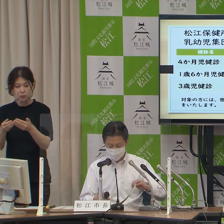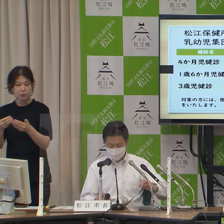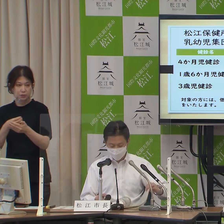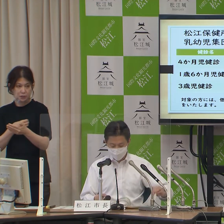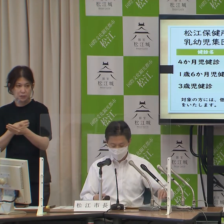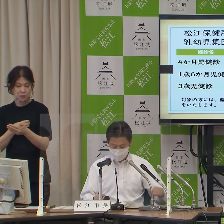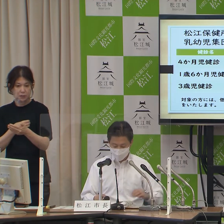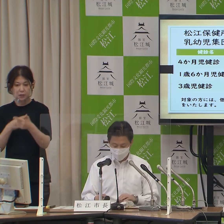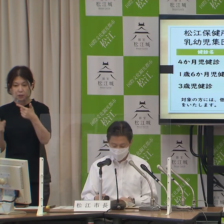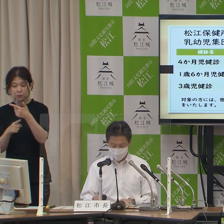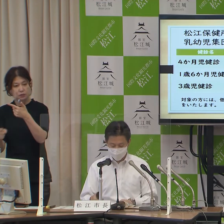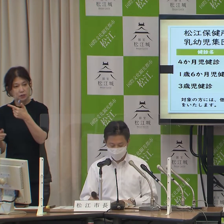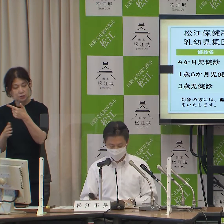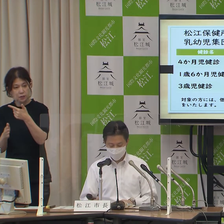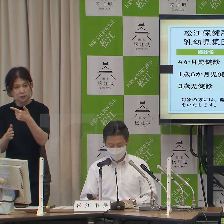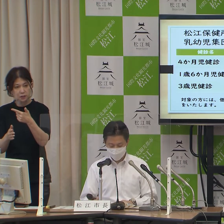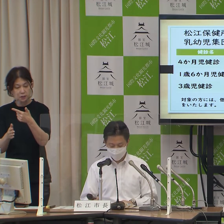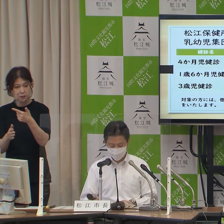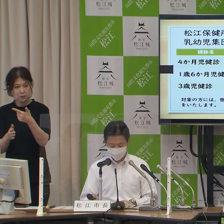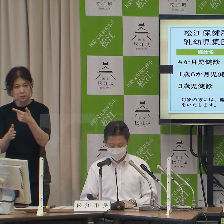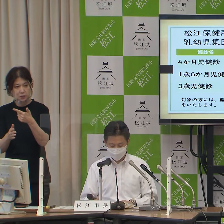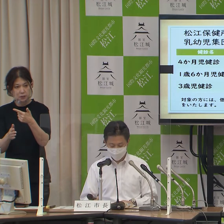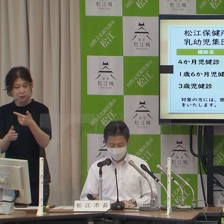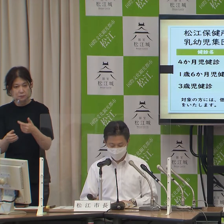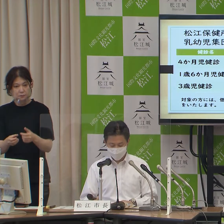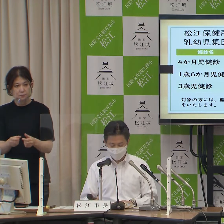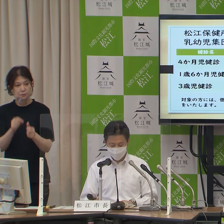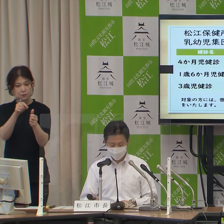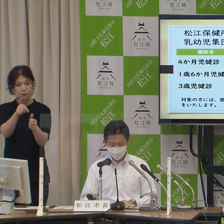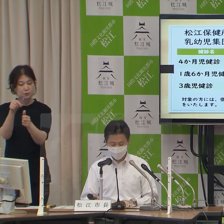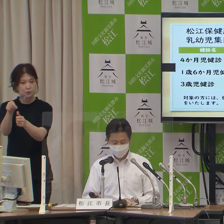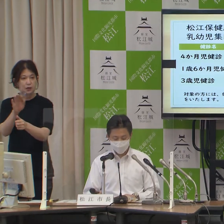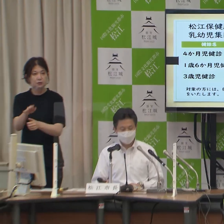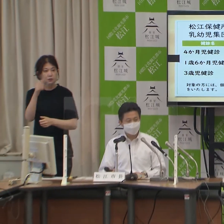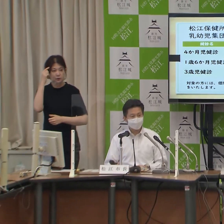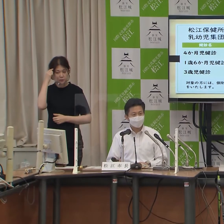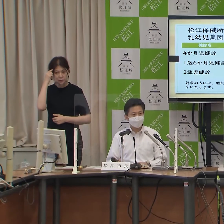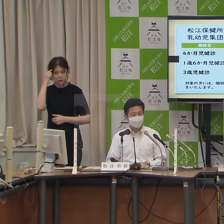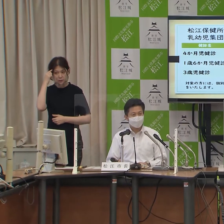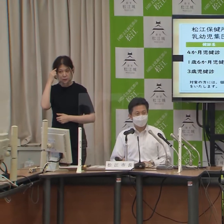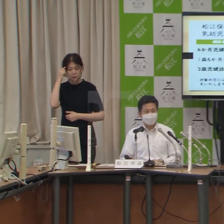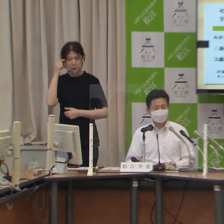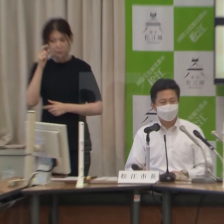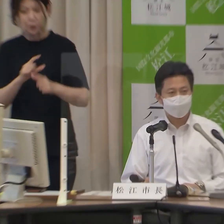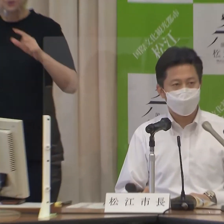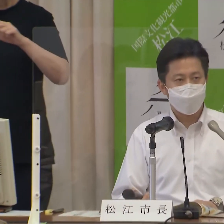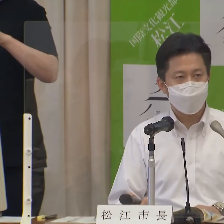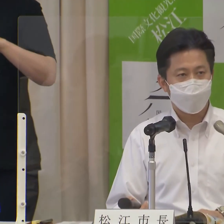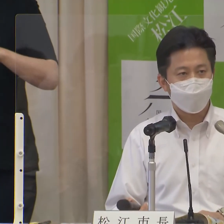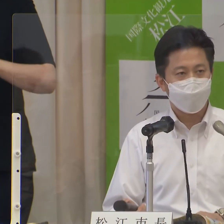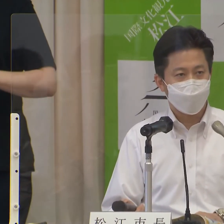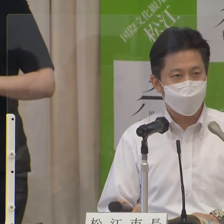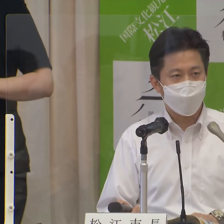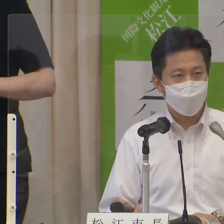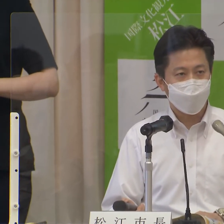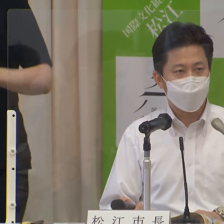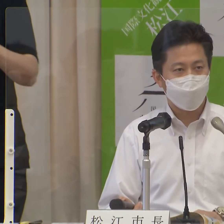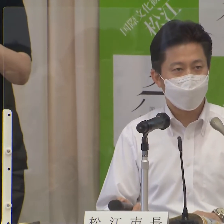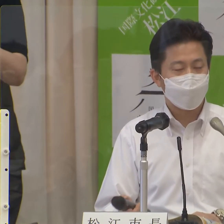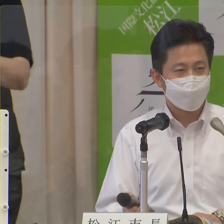ておられると思うんですけど、新たにまた6人送るという感